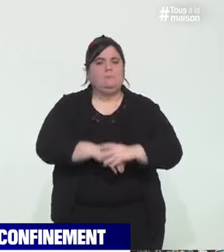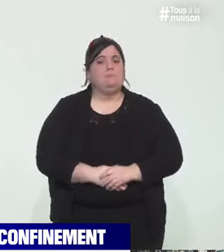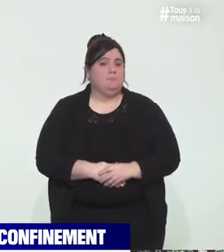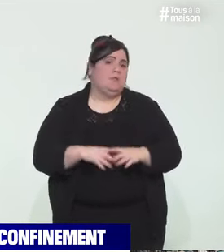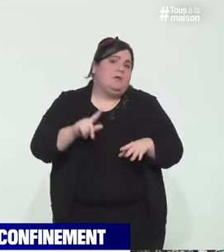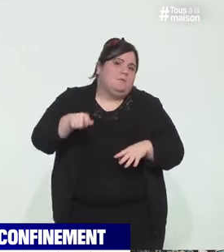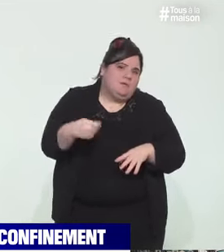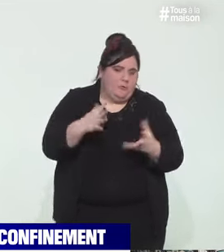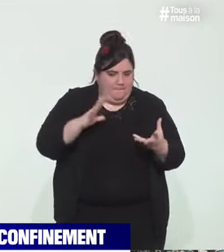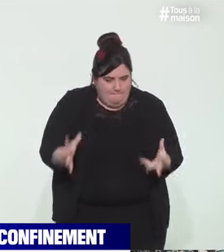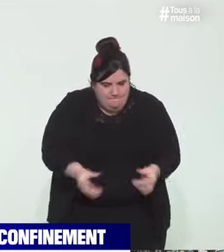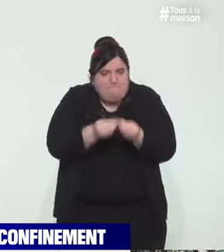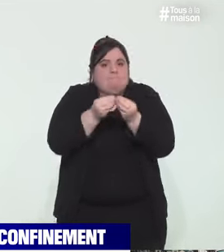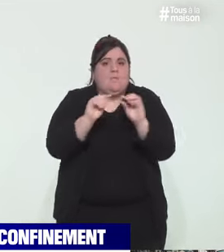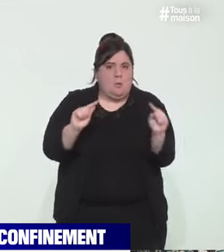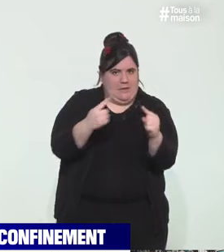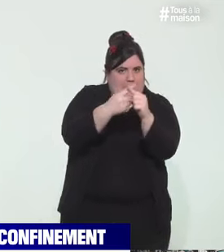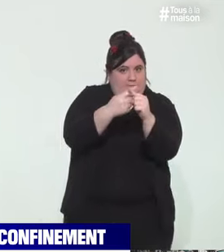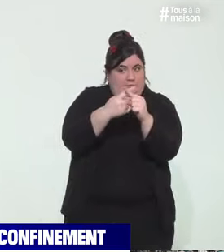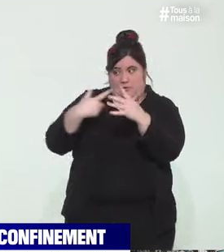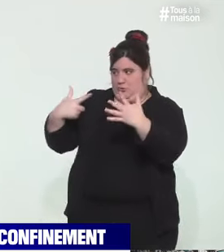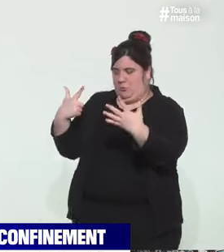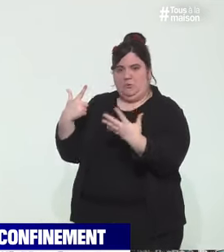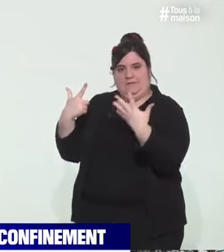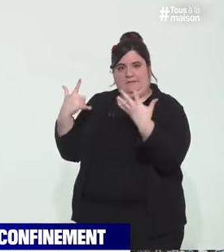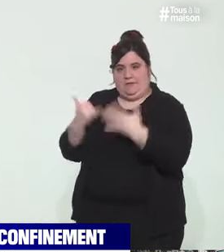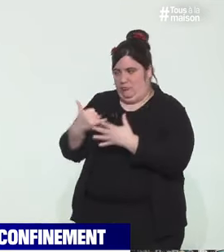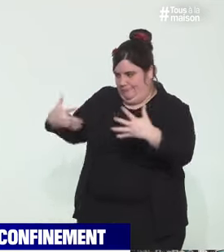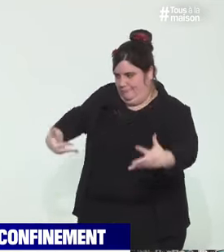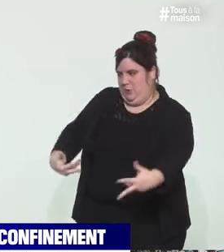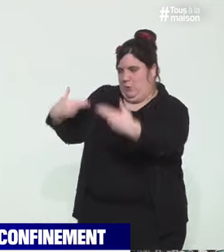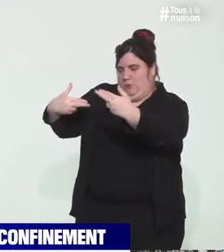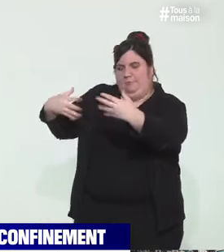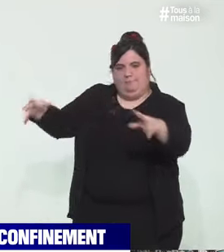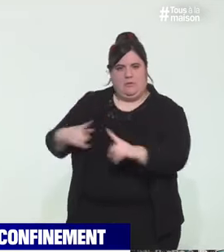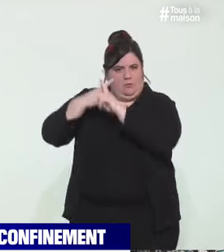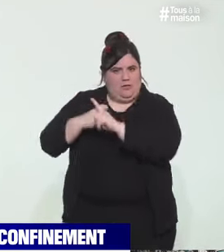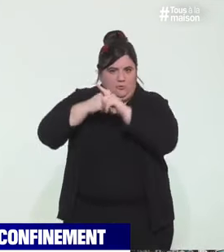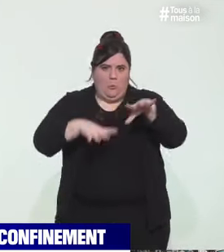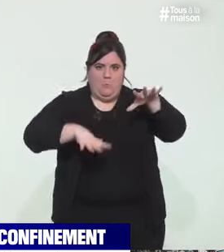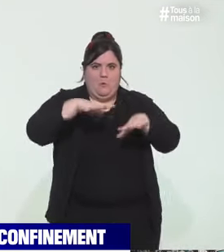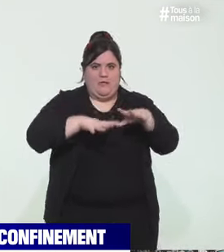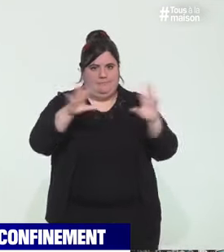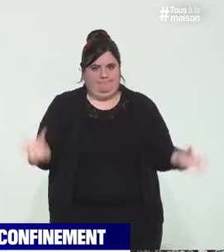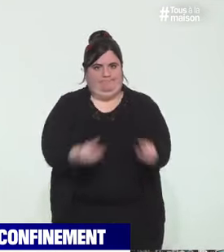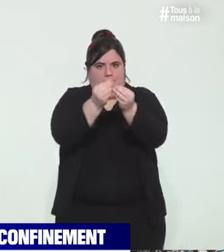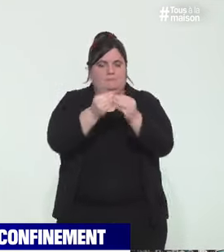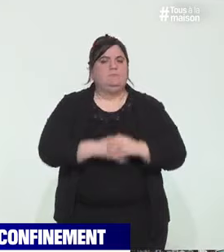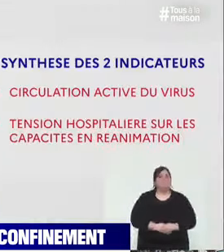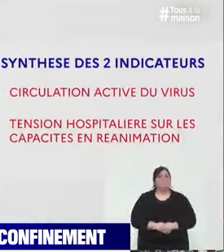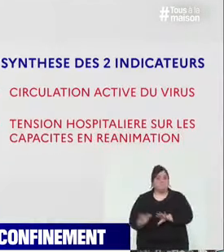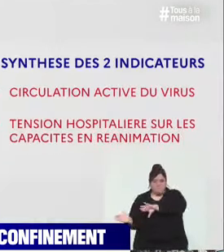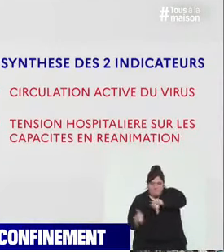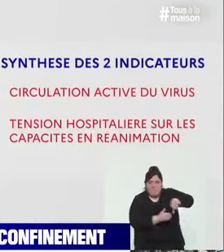de carte avec des moyennes sur les 7 derniers jours. Les données hospitalières nous permettent de construire la deuxième